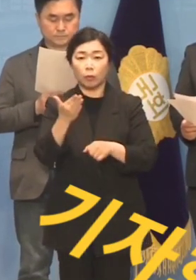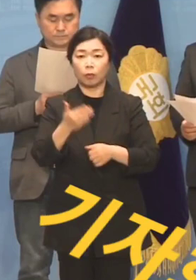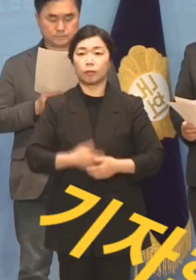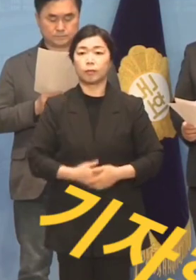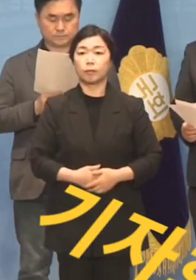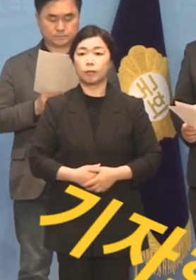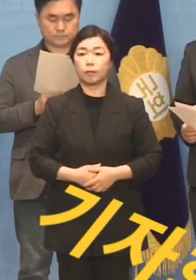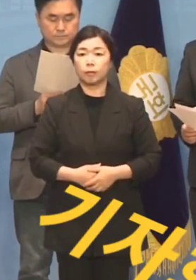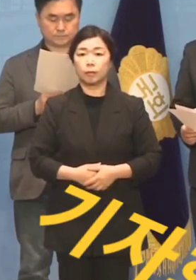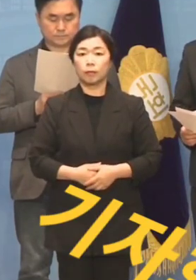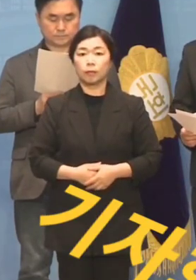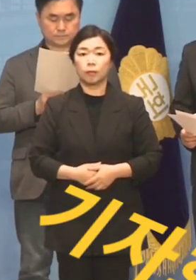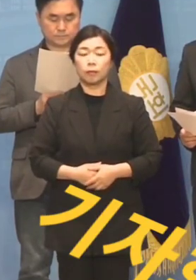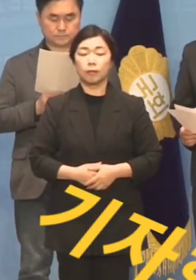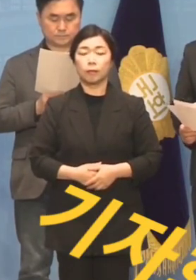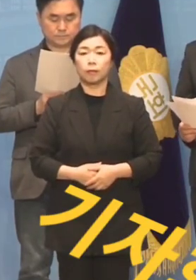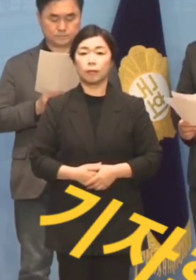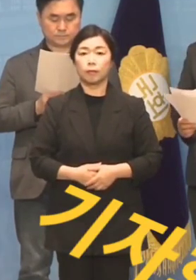시간입니다.